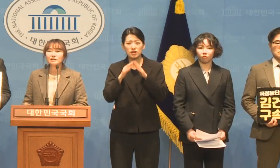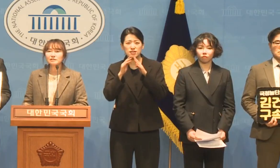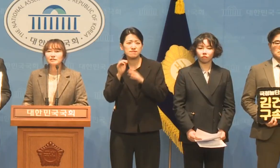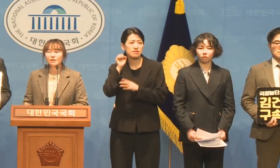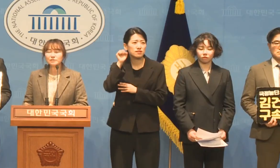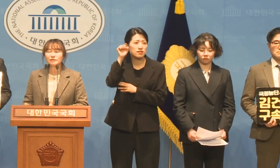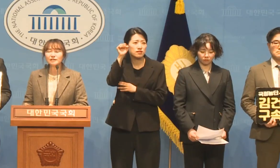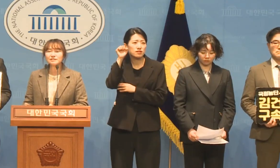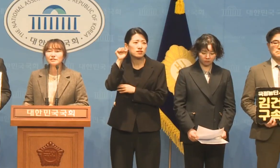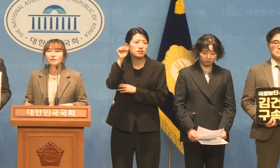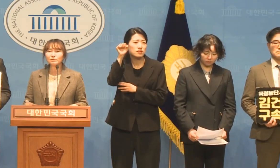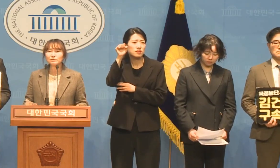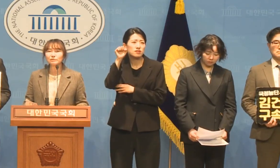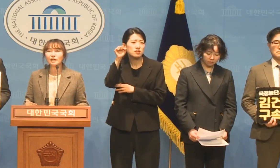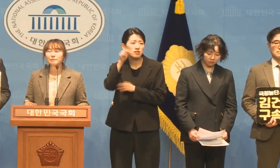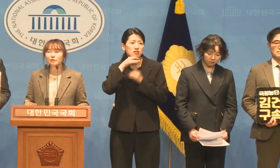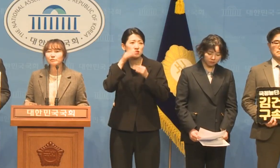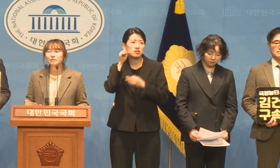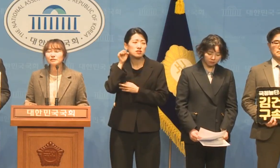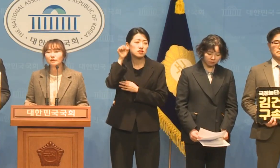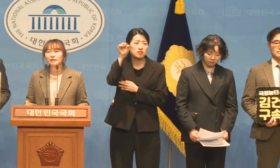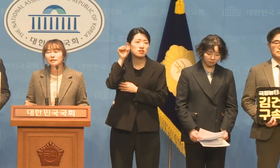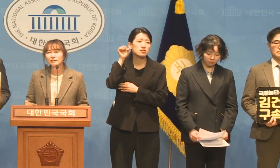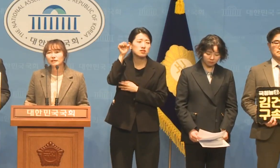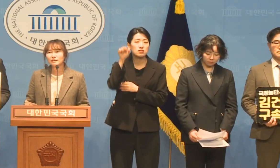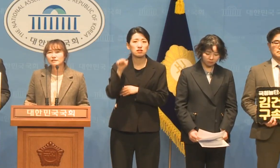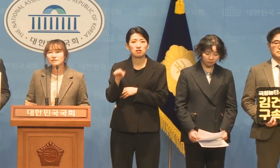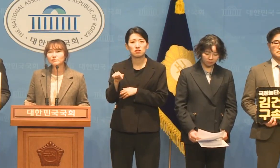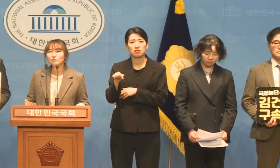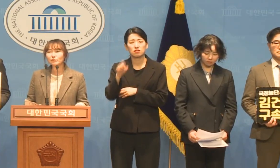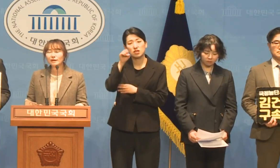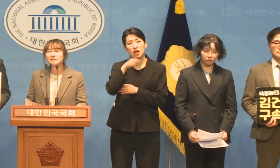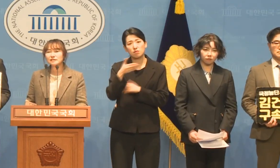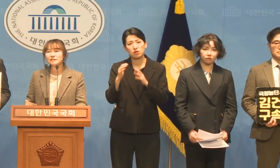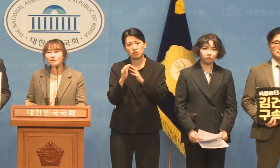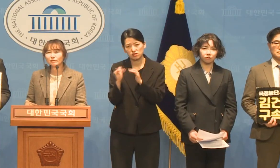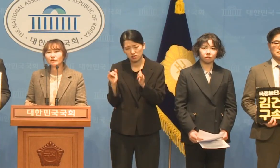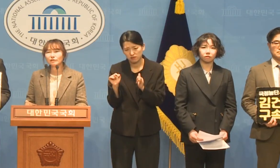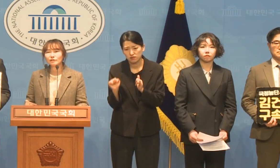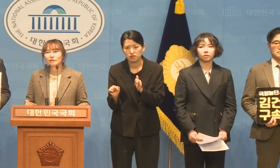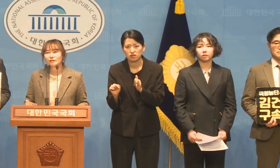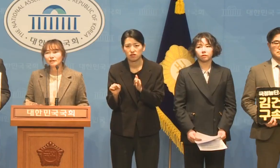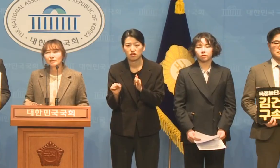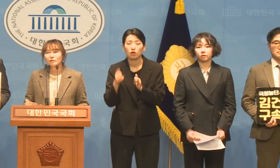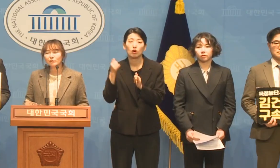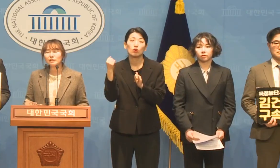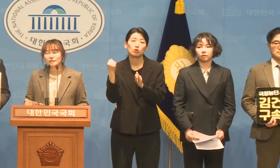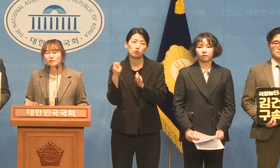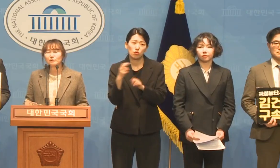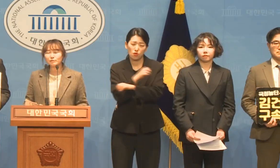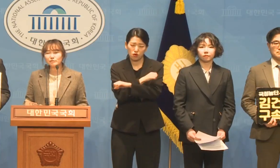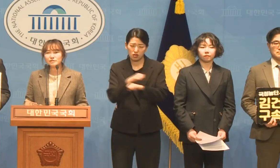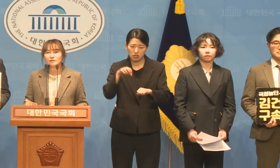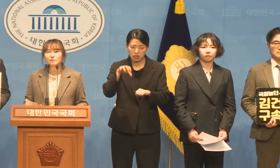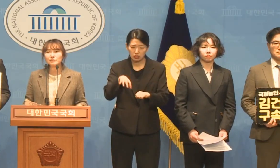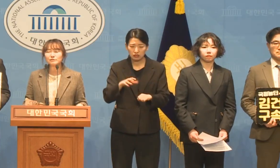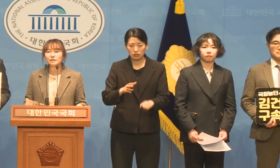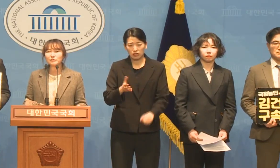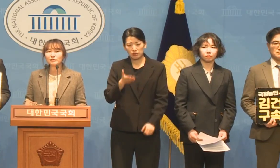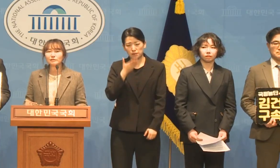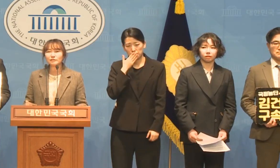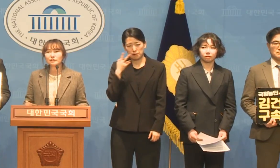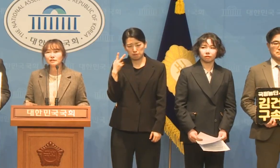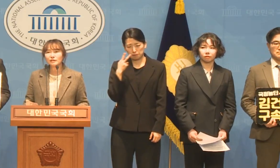투쟁을 처절하게 진행해온 우리 양평 국민들과 지금도 광장에서 곡기를 끊고 풍찬